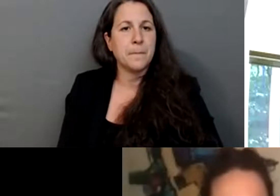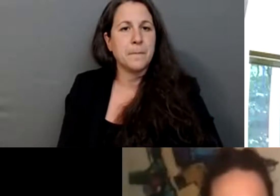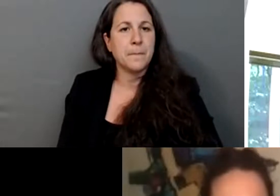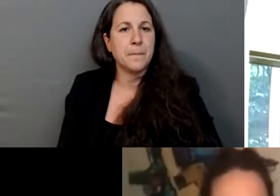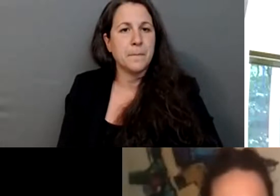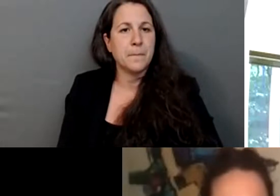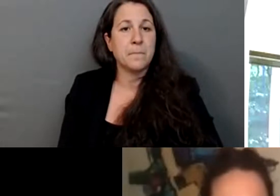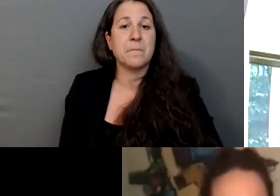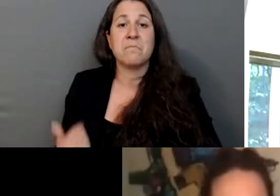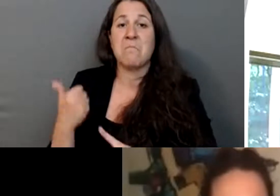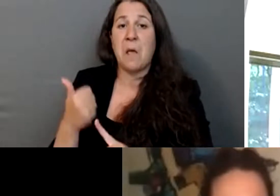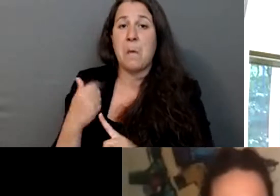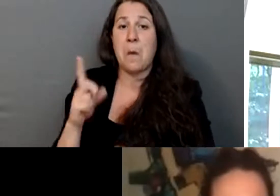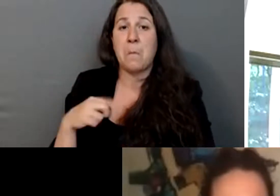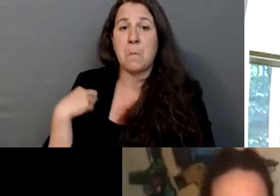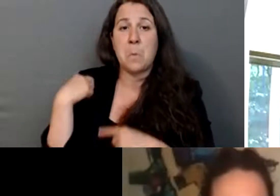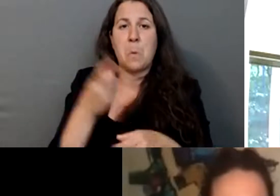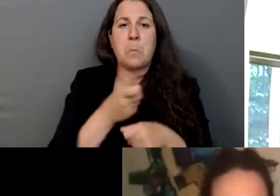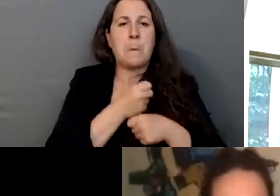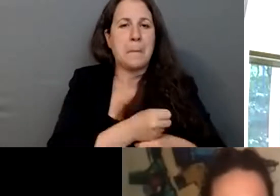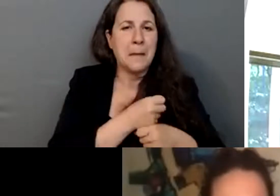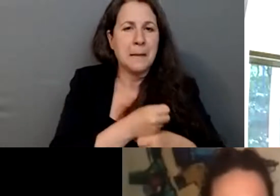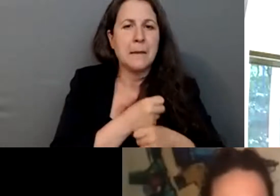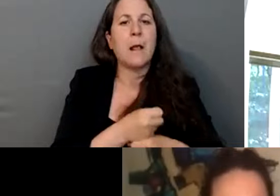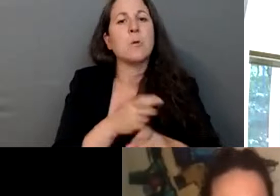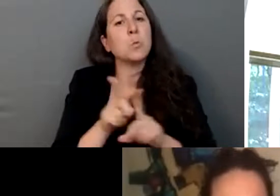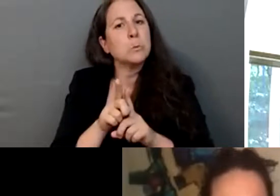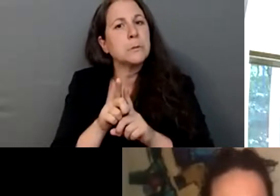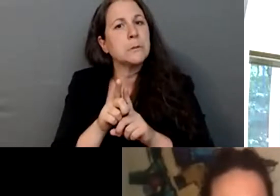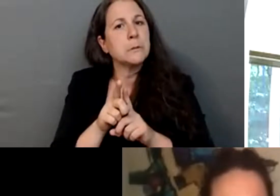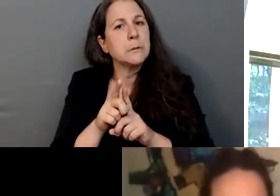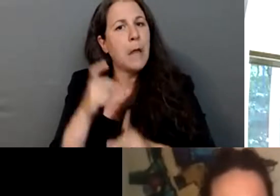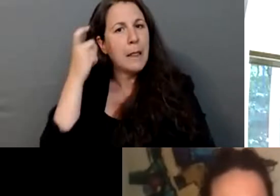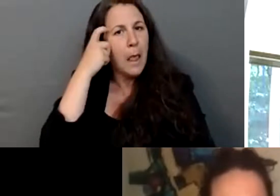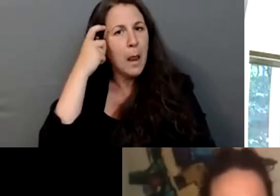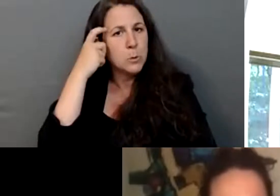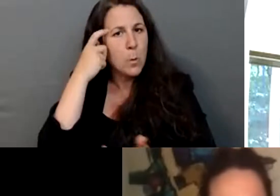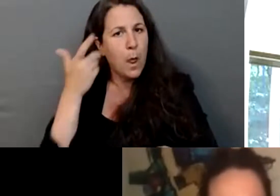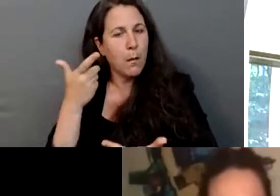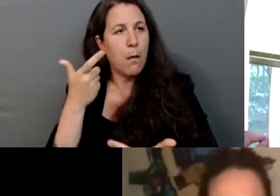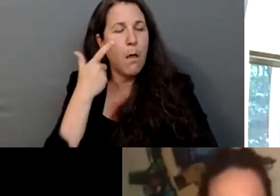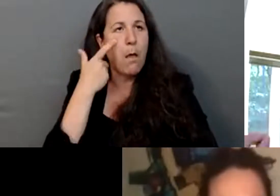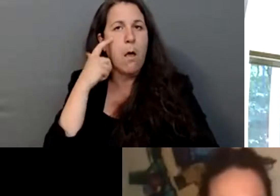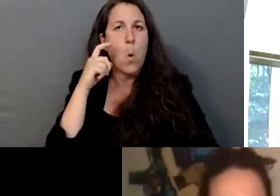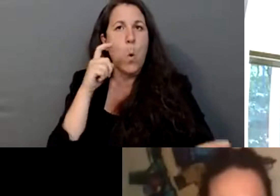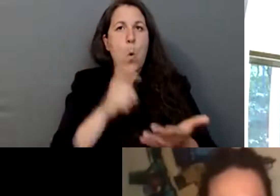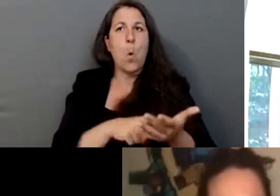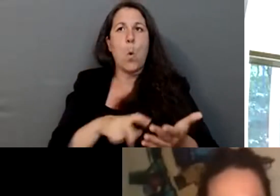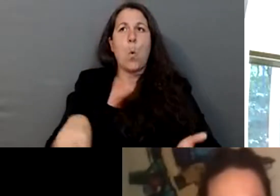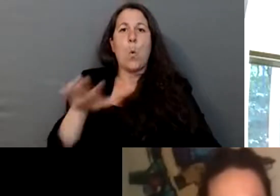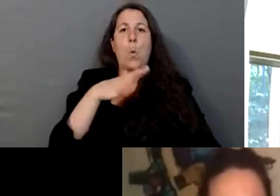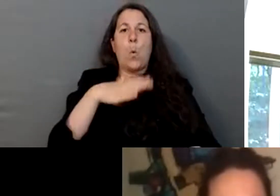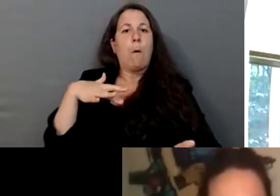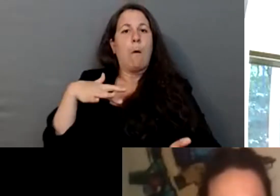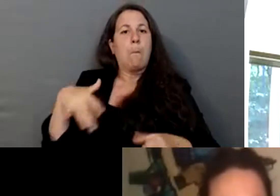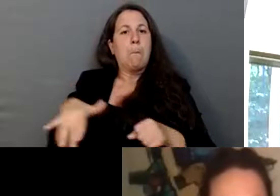Depuis le début de sa carrière comme militante, mais aussi comme intellectuelle, elle se rend bien compte de l'ampleur du manque de littérature, en fait,